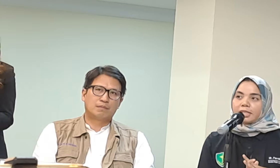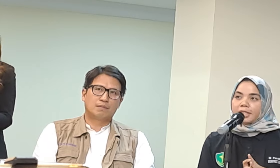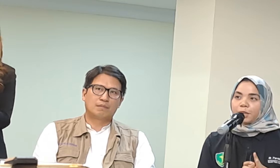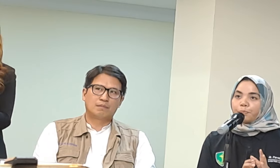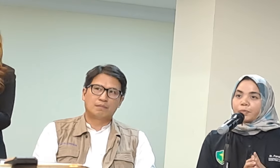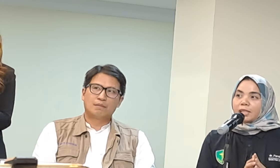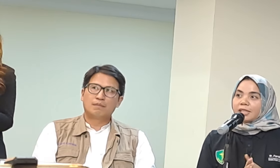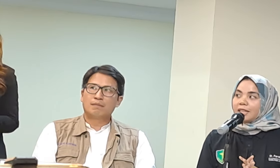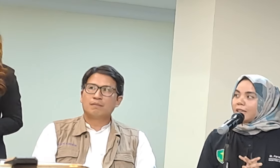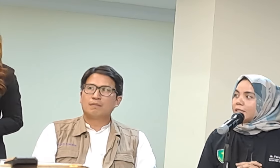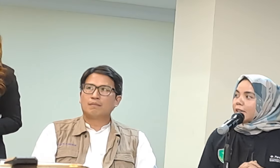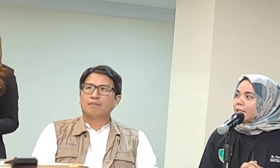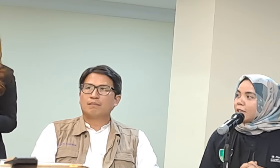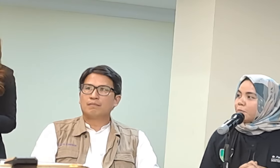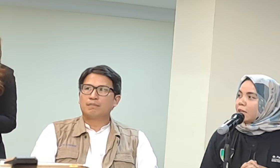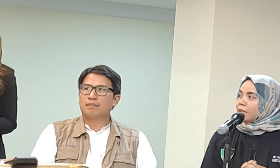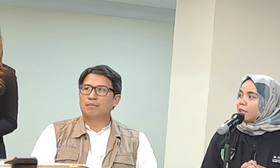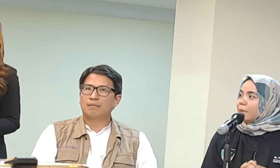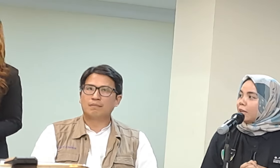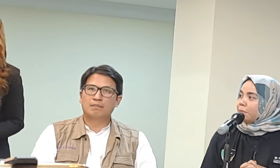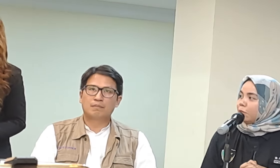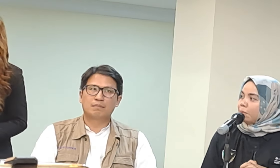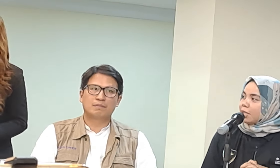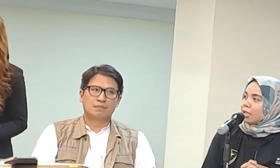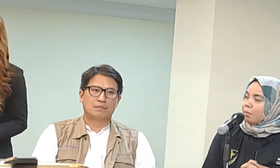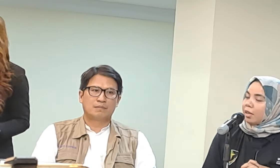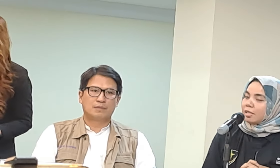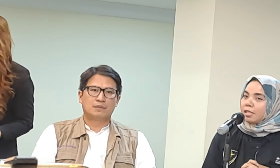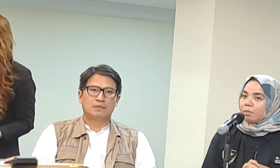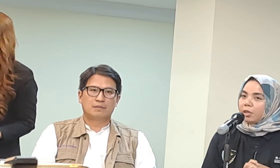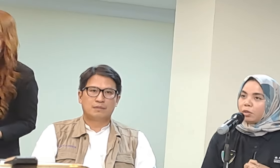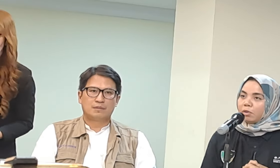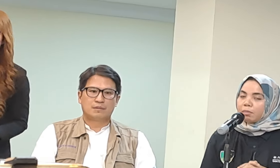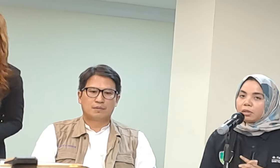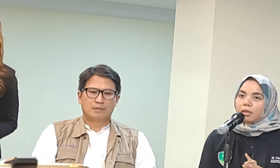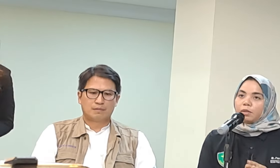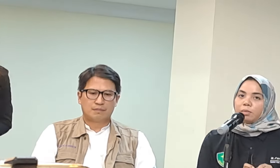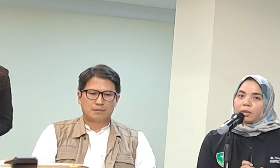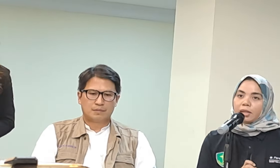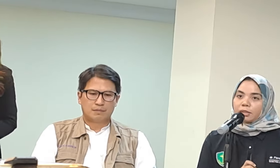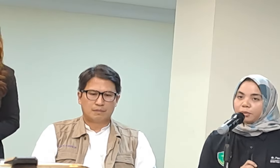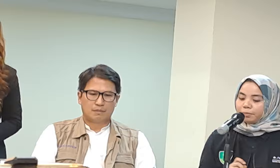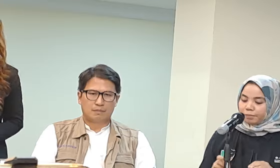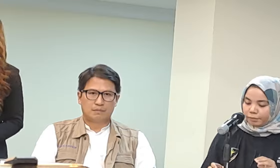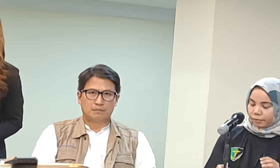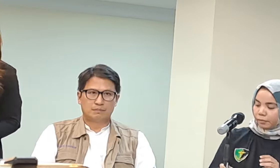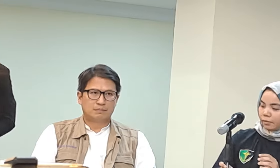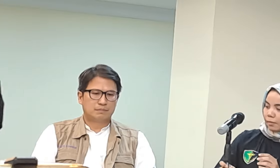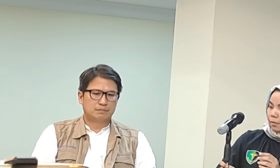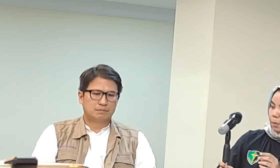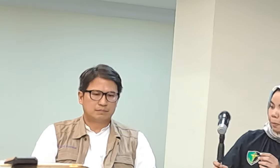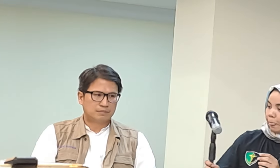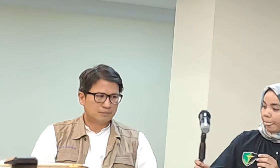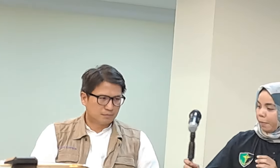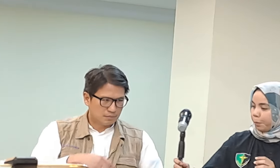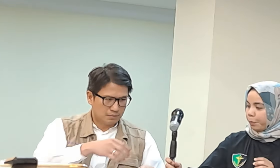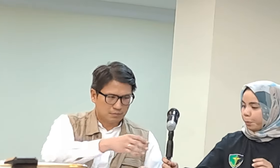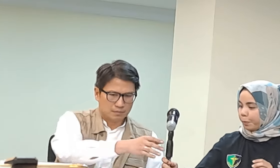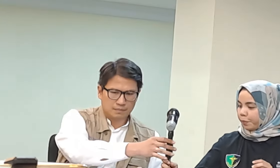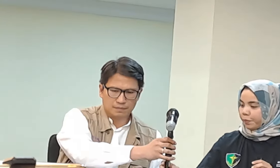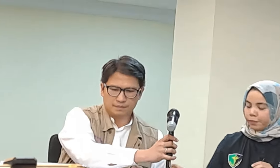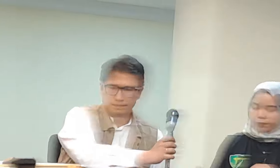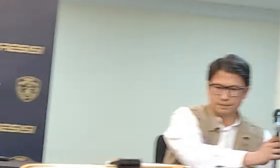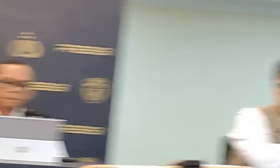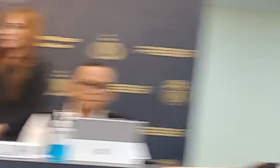kedokteran forensik. Sekian dari saya kembalikan ke Pak Kabit Humas. Terima kasih. Assalamualaikum warahmatullahi wabarakatuh.